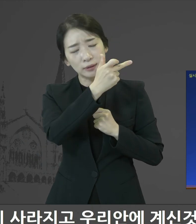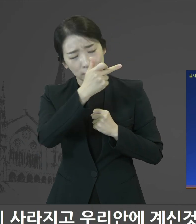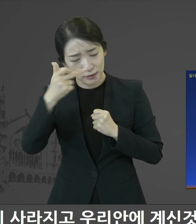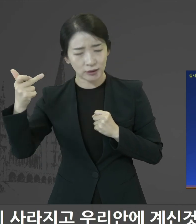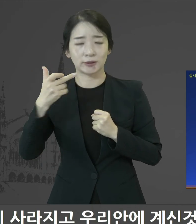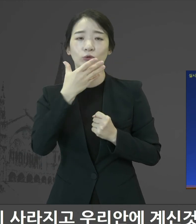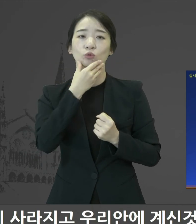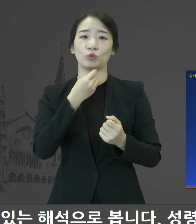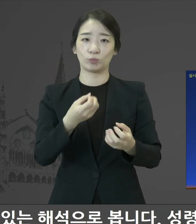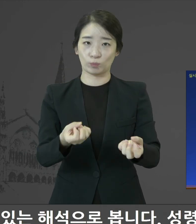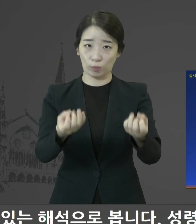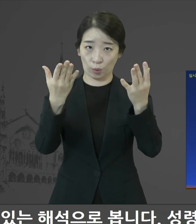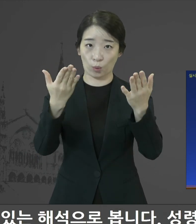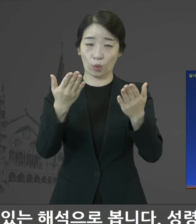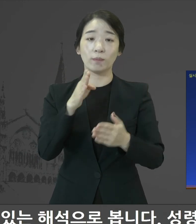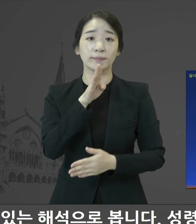이유는